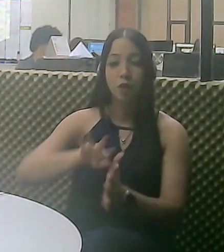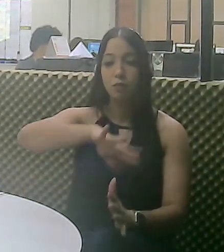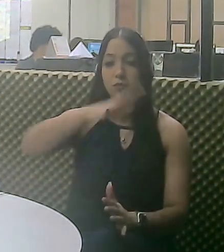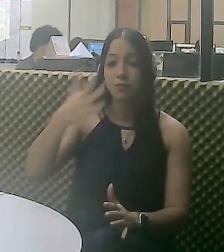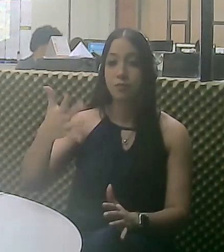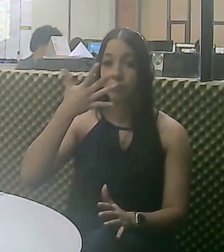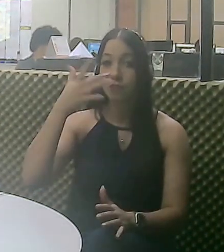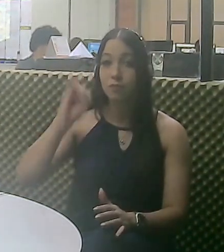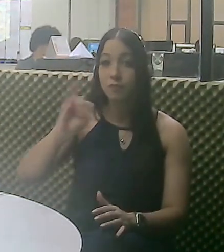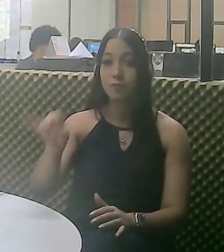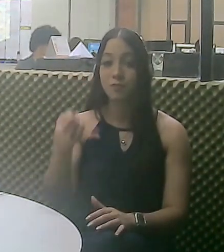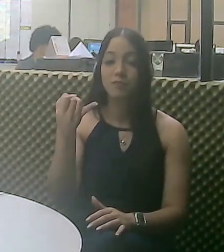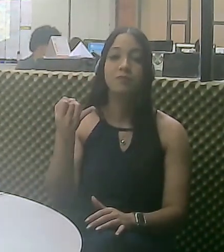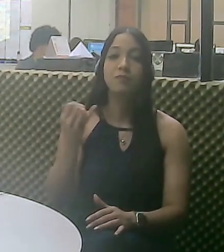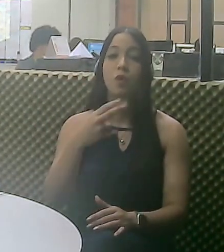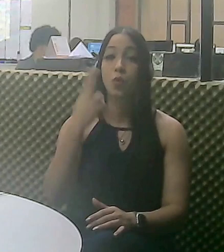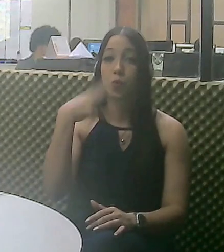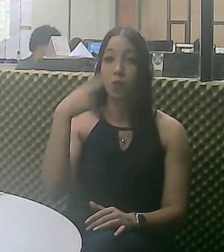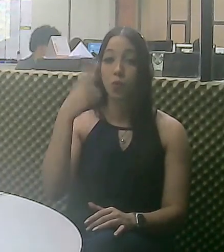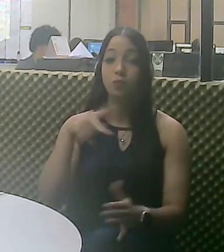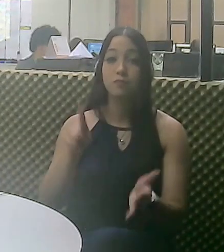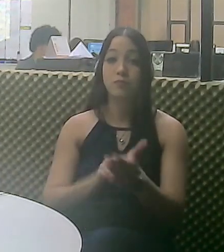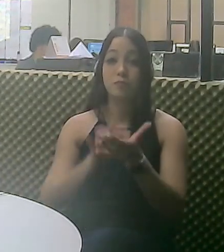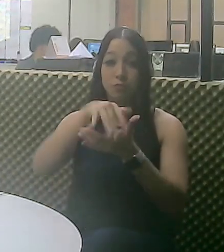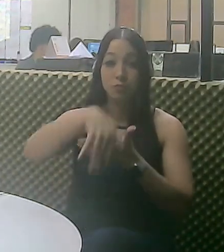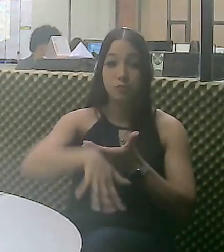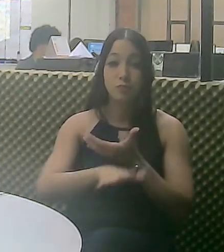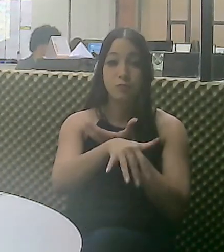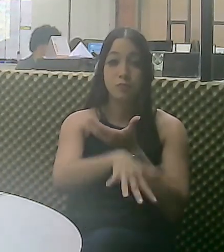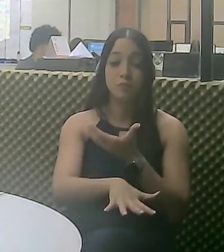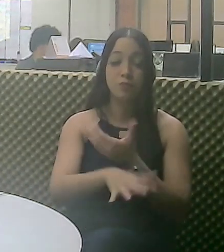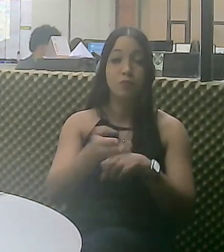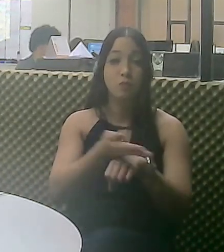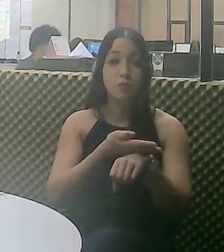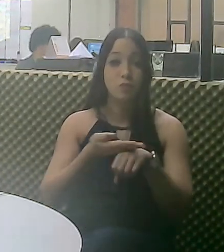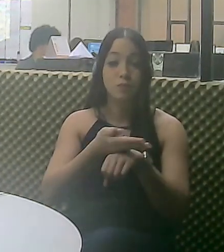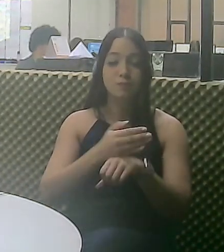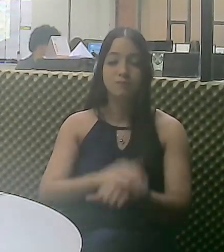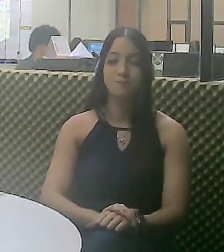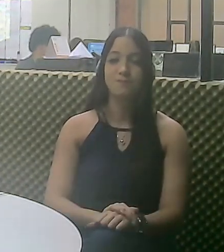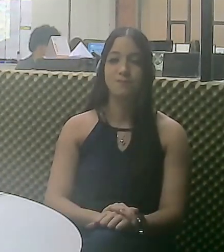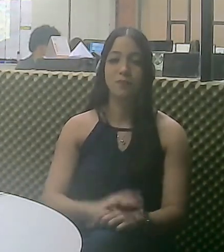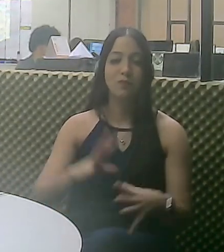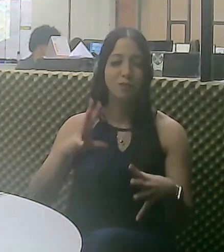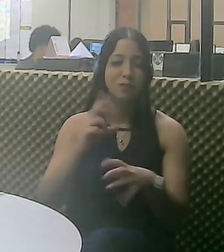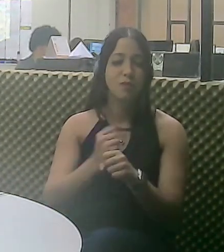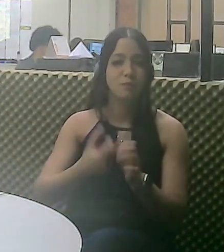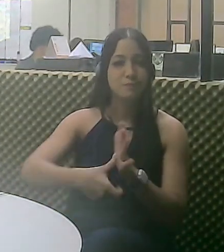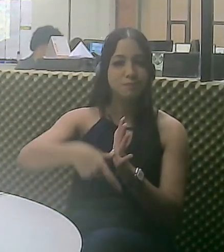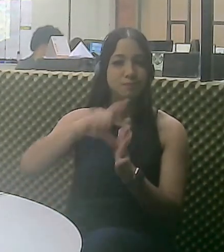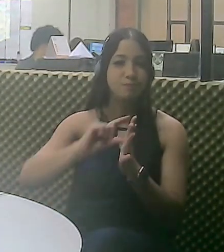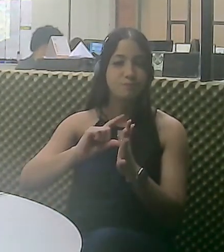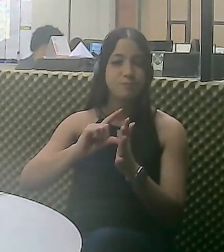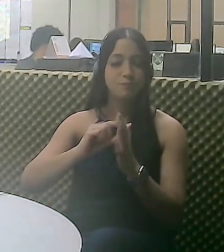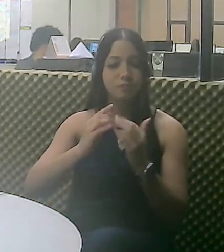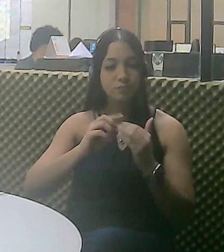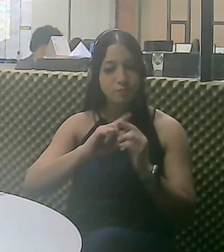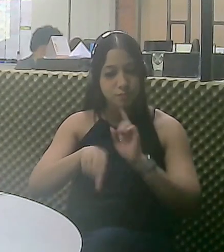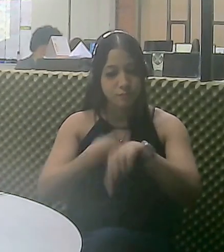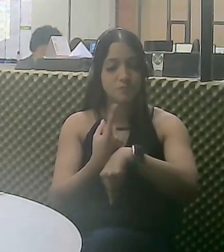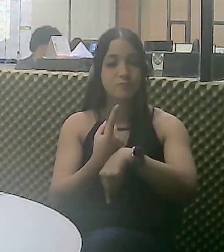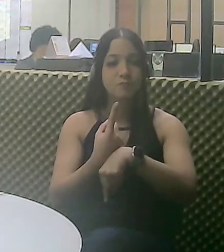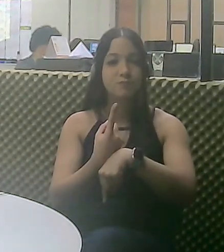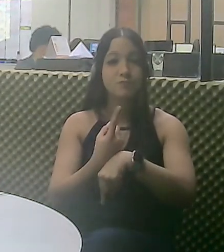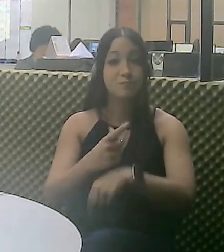um aproveitamento dos compostos e nutrientes resultantes do tratamento do esgoto o demai calcula previamente que com a iniciativa